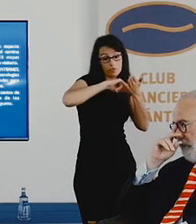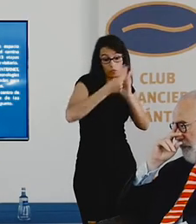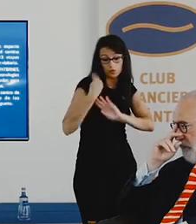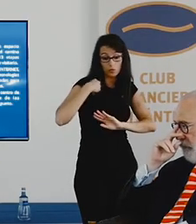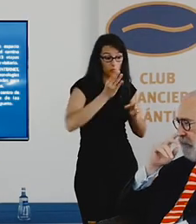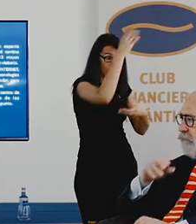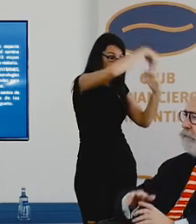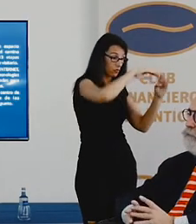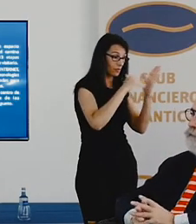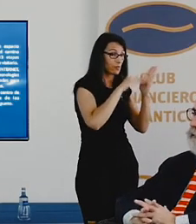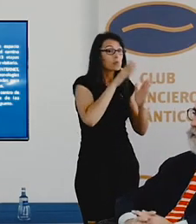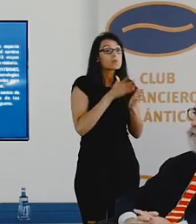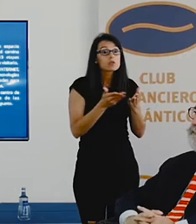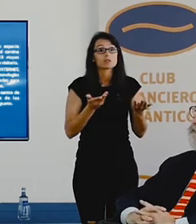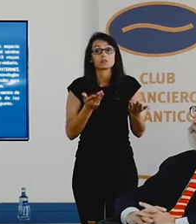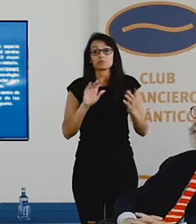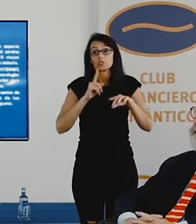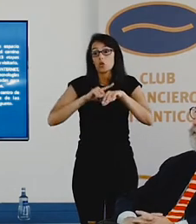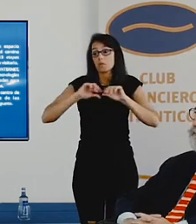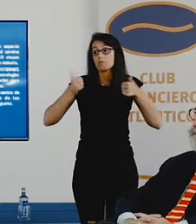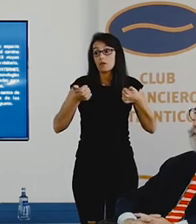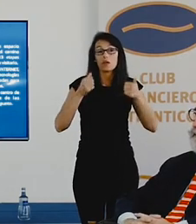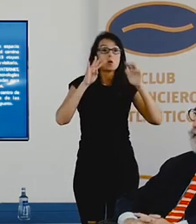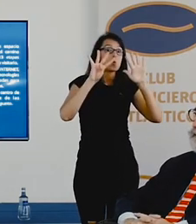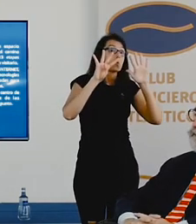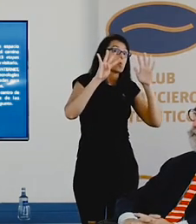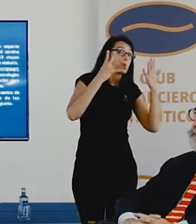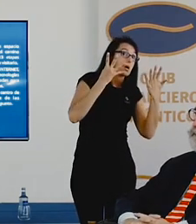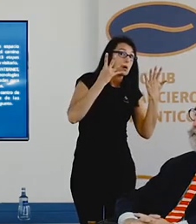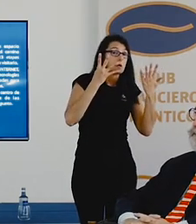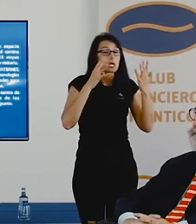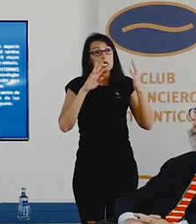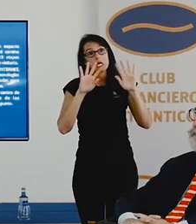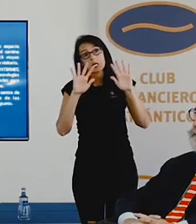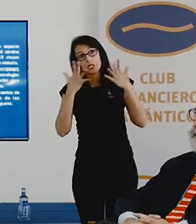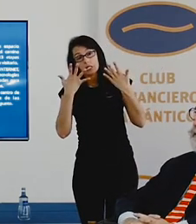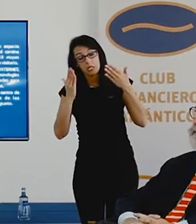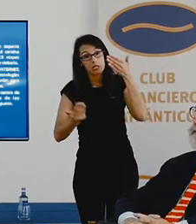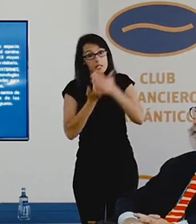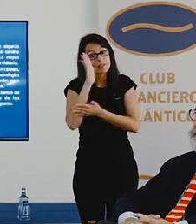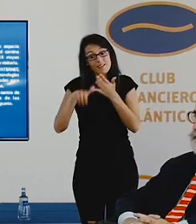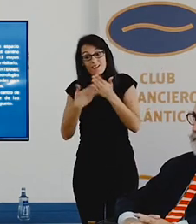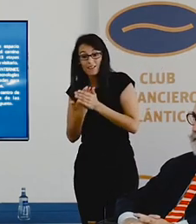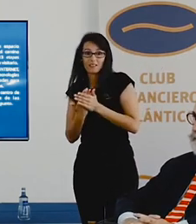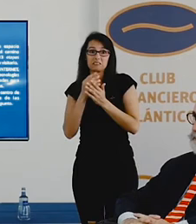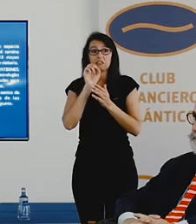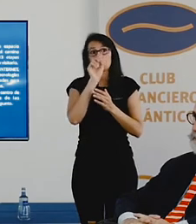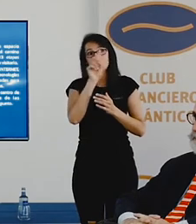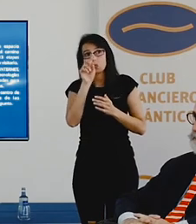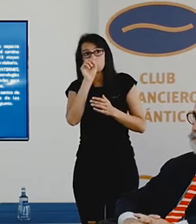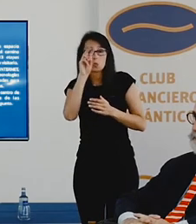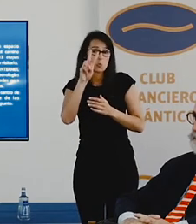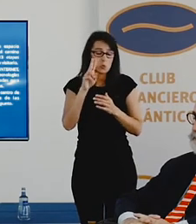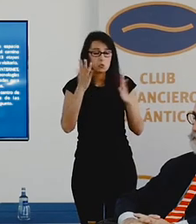porque, bueno, estas son etapas que empezarán a las 9 o las 10 de la mañana y acabarán a las 12 o la 1. Vamos a hacer muchas actividades post-etapa, en la llegada y demás,